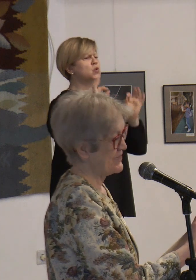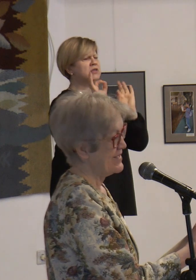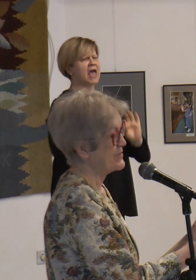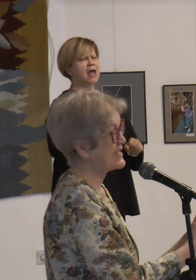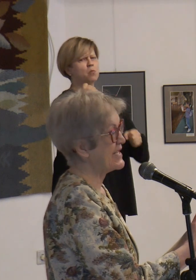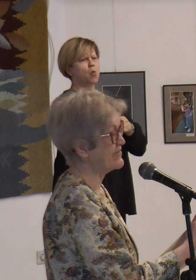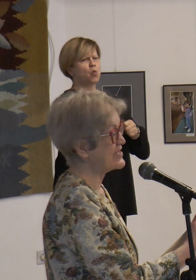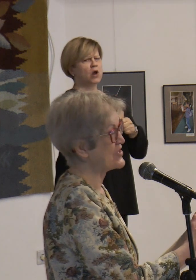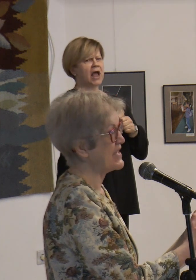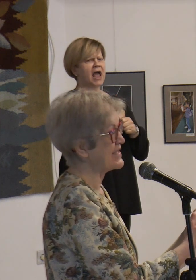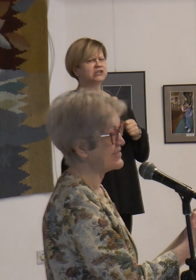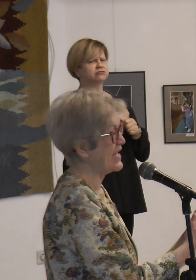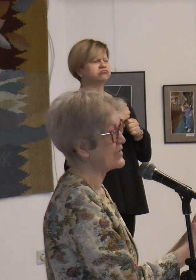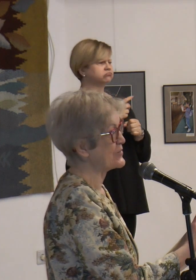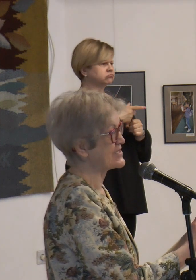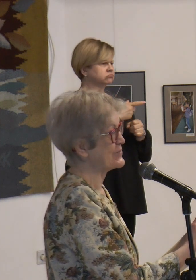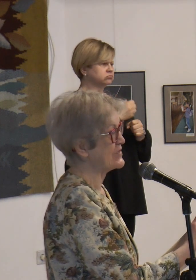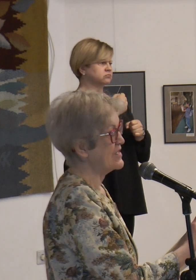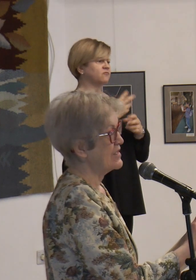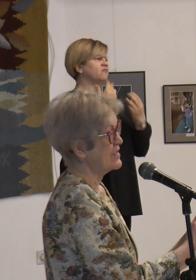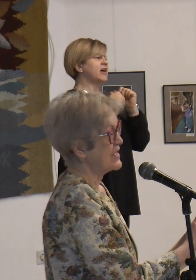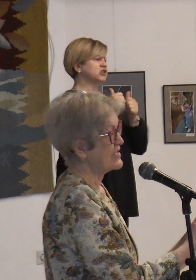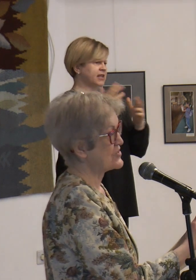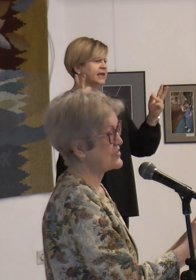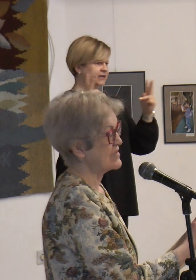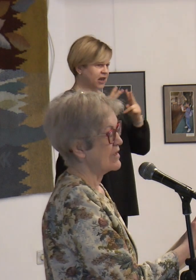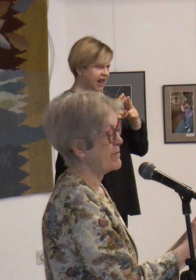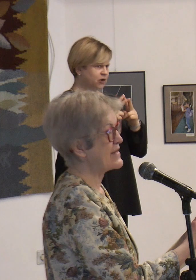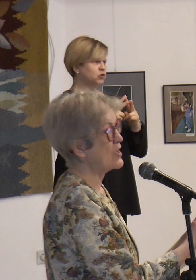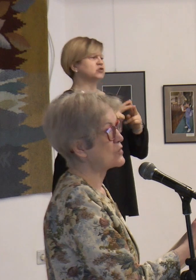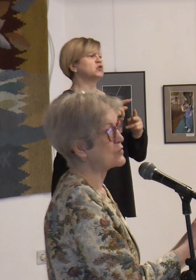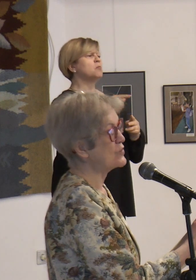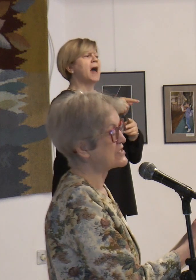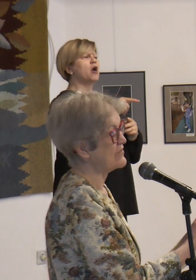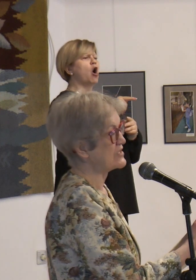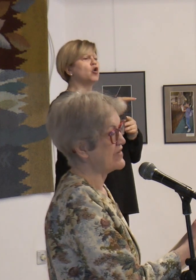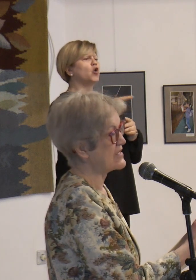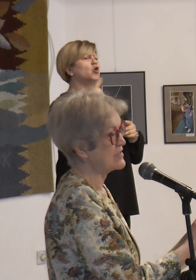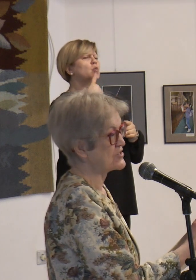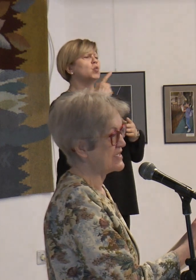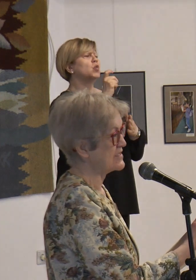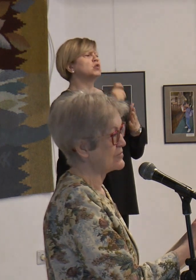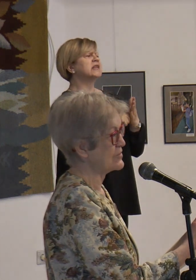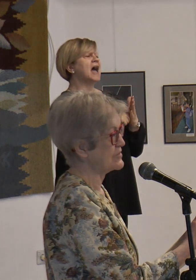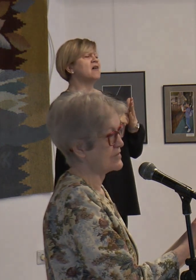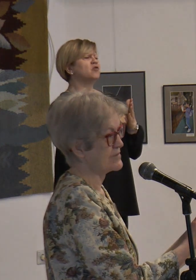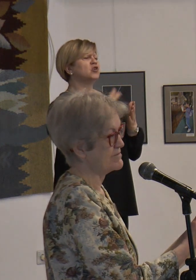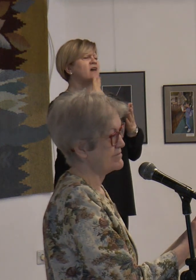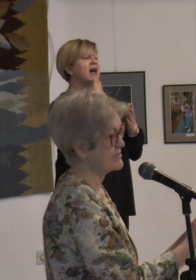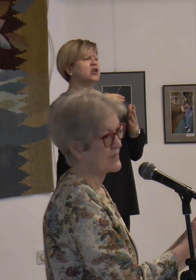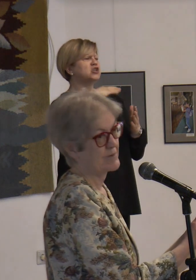művelődős brigád versenyein találkoztunk, és már akkor úgy szabad Várnai Zsenét,